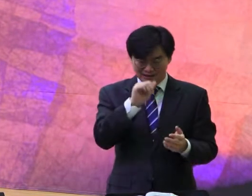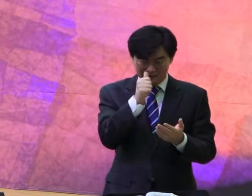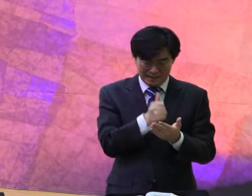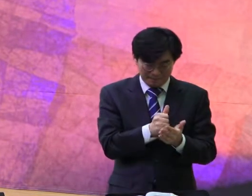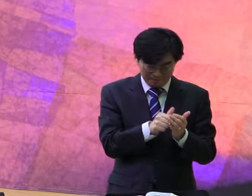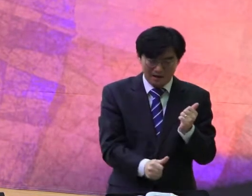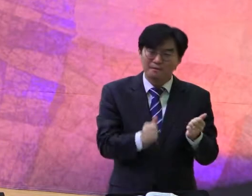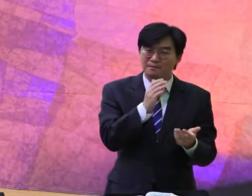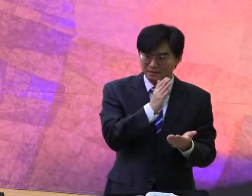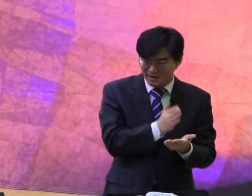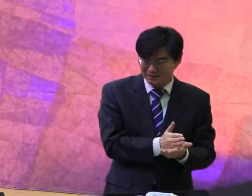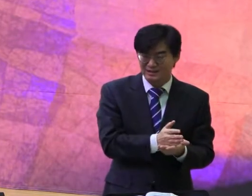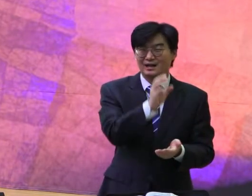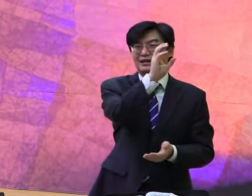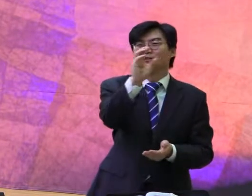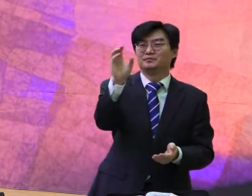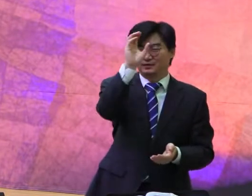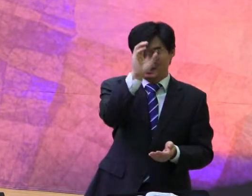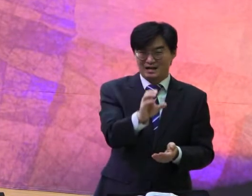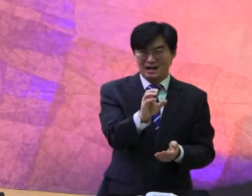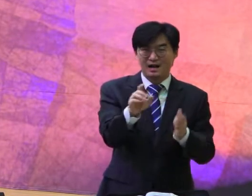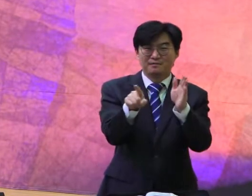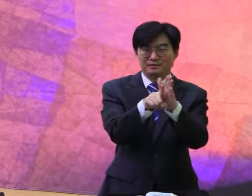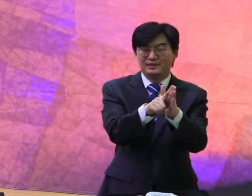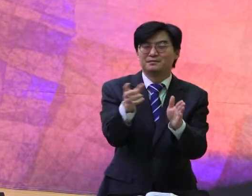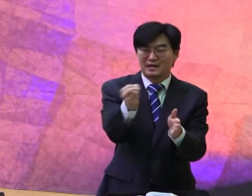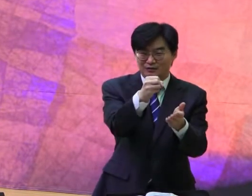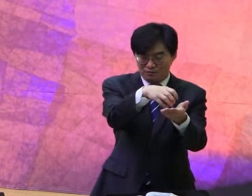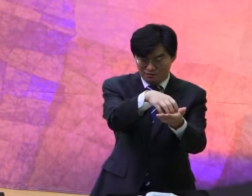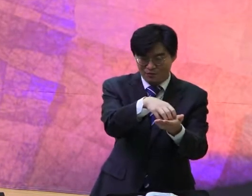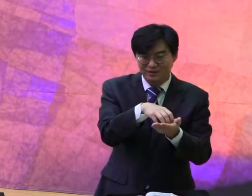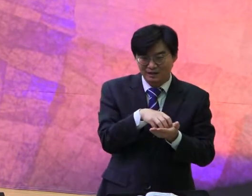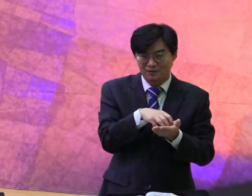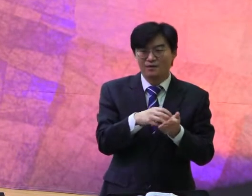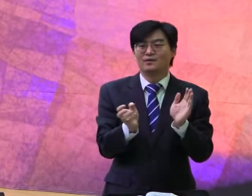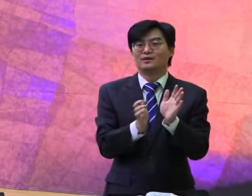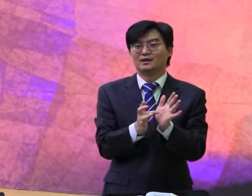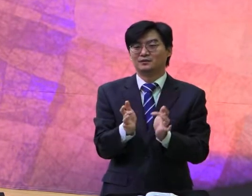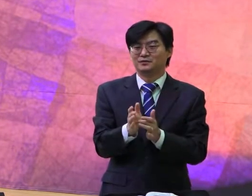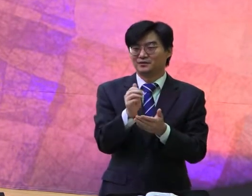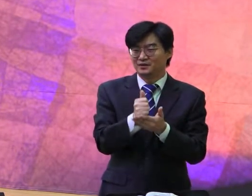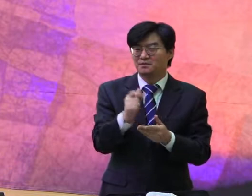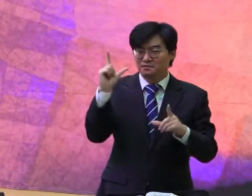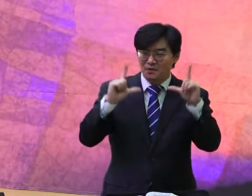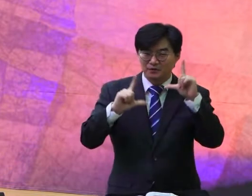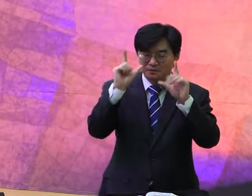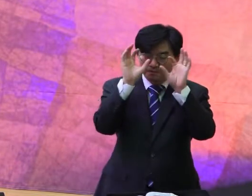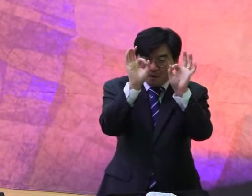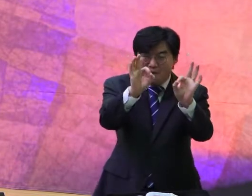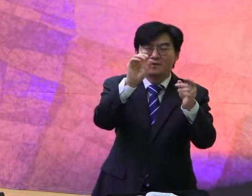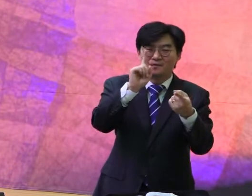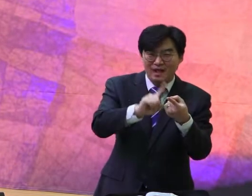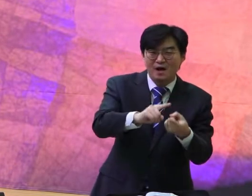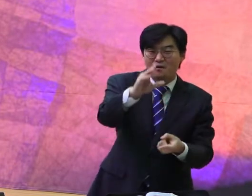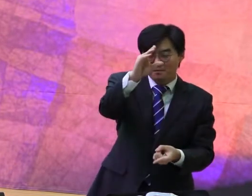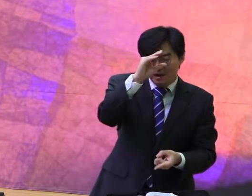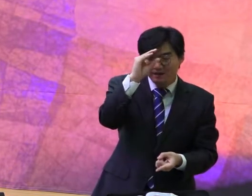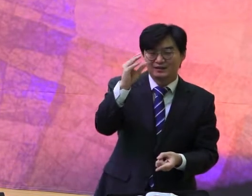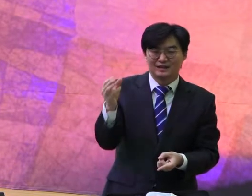사랑하고 품어야 가능합니다. 여러분이 정말 예수님의 향기로 예수님의 향기를 풍기며 살게 되기를